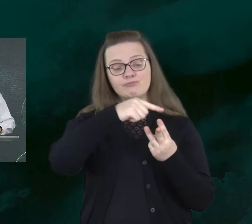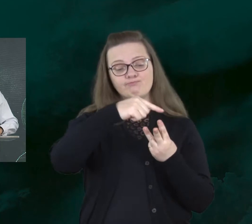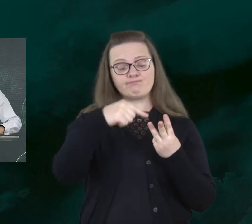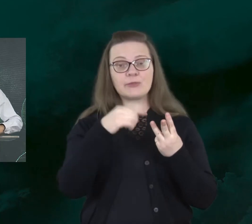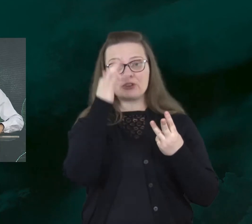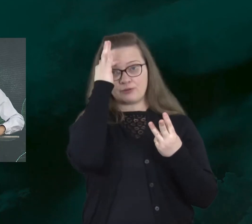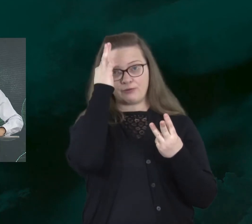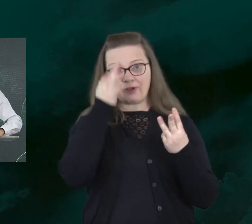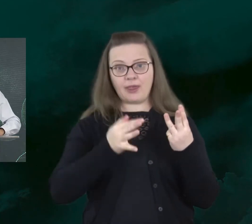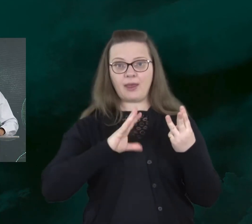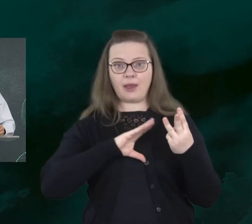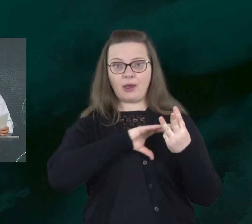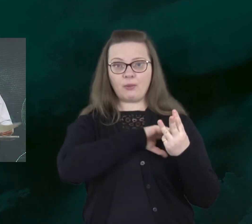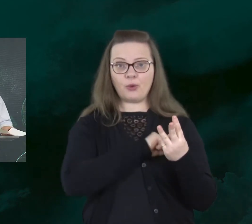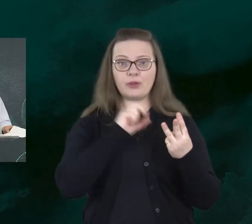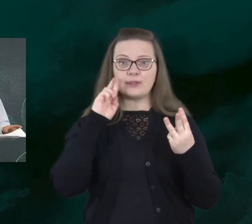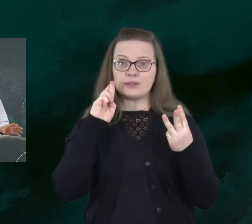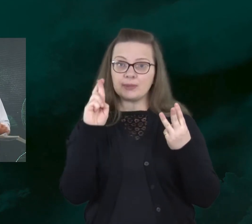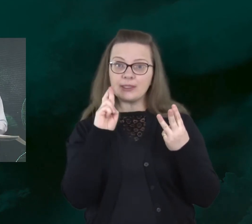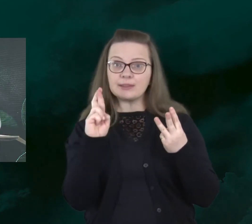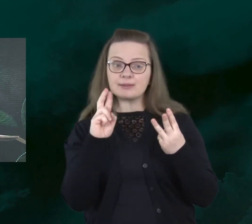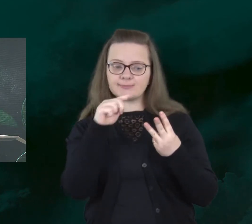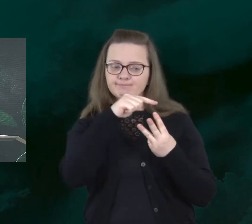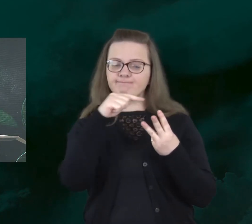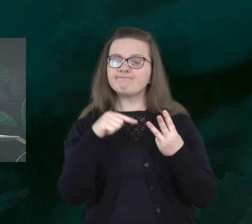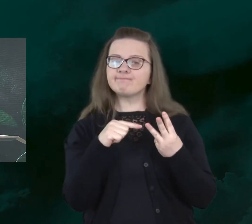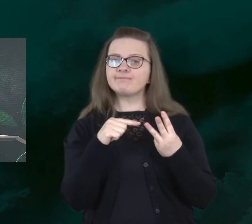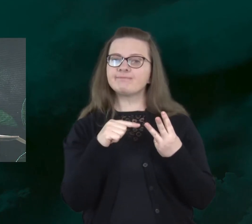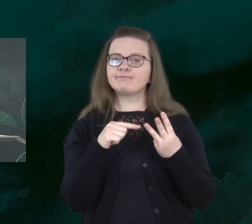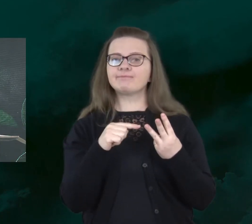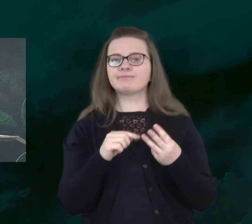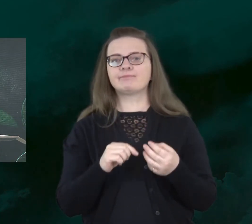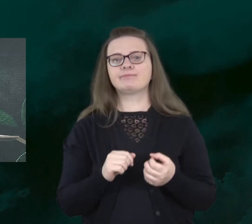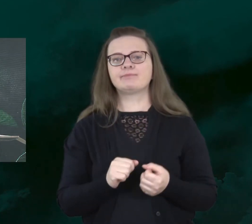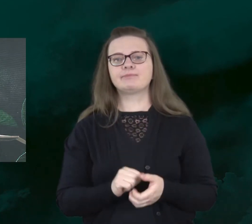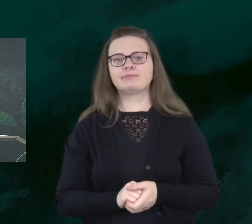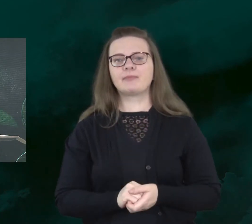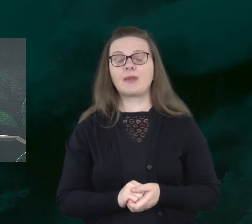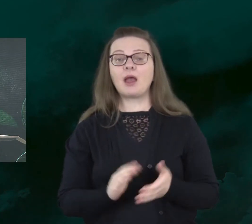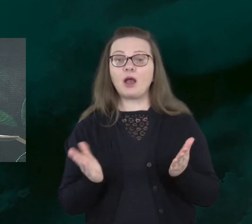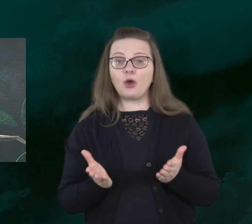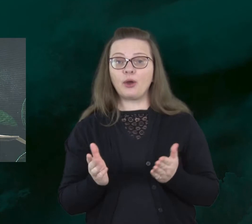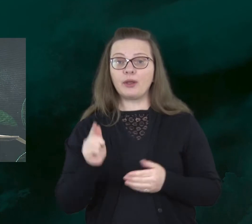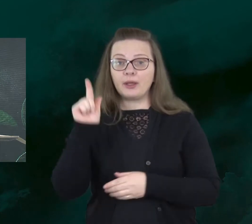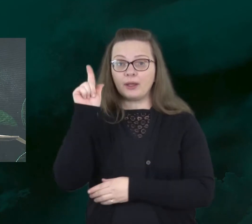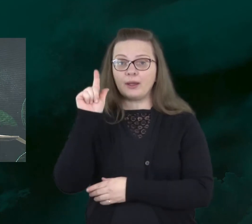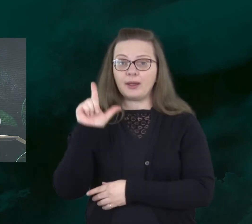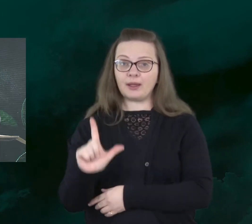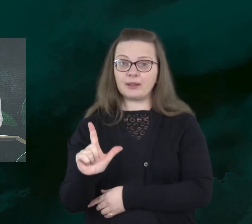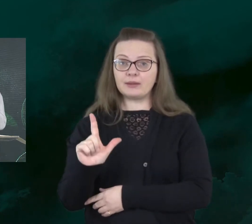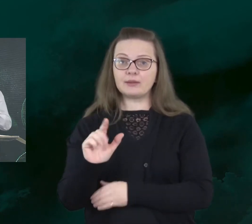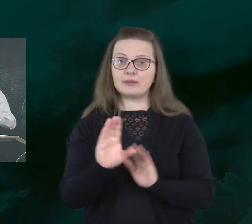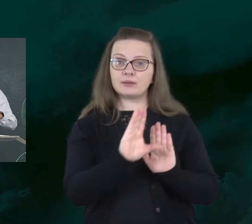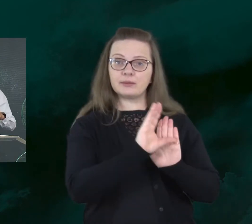vocês primeiramente como Paulo em Gálatas, vamos olhar em Gálatas capítulo